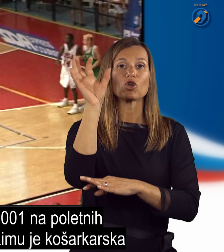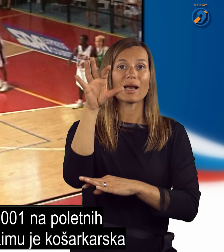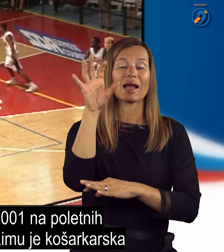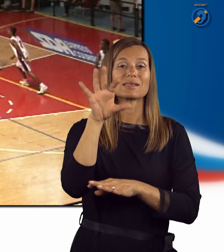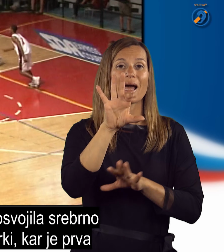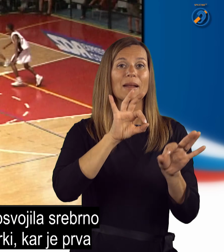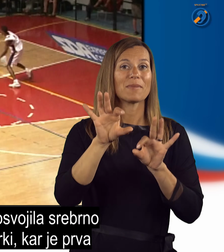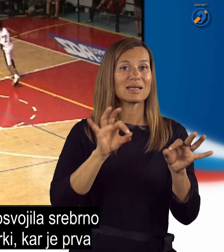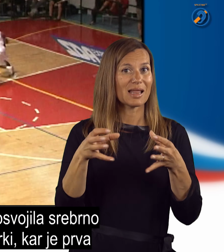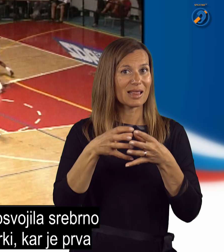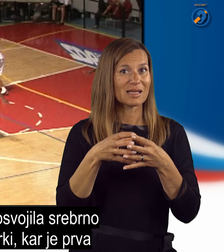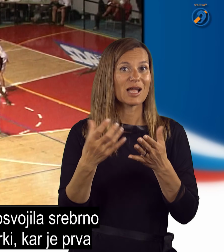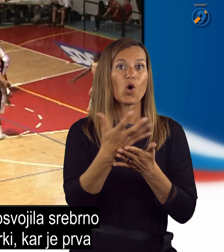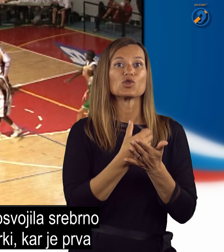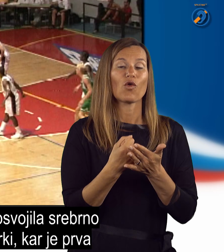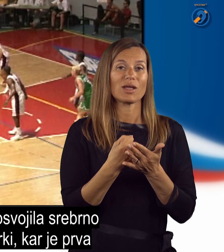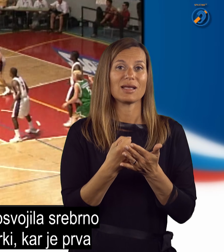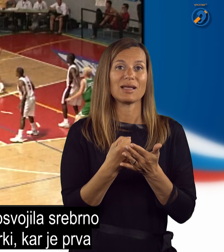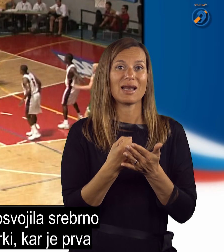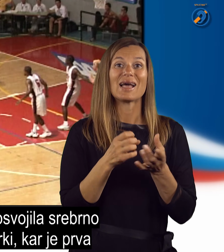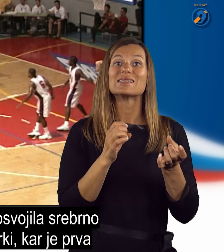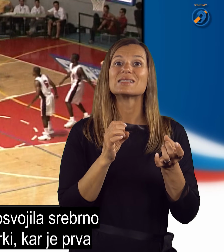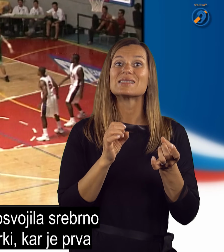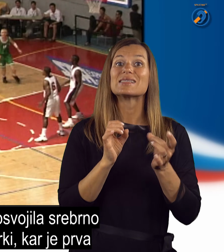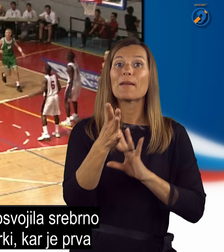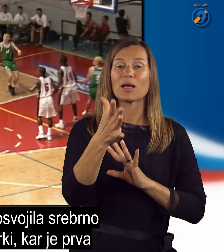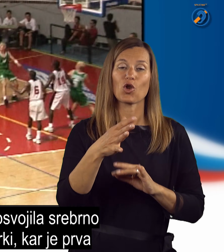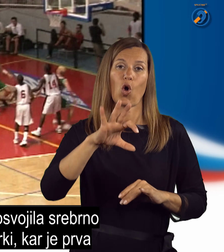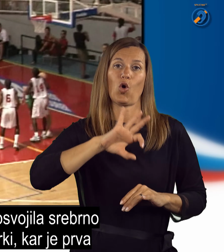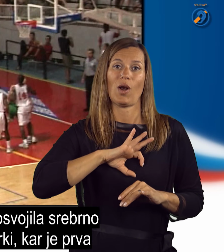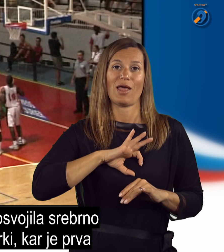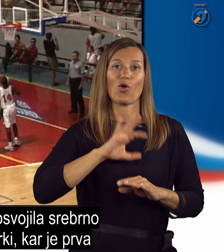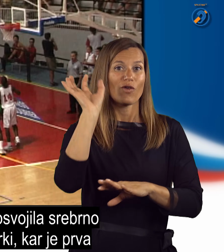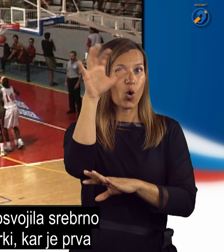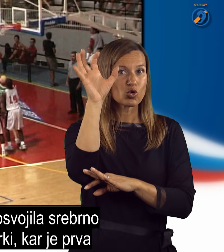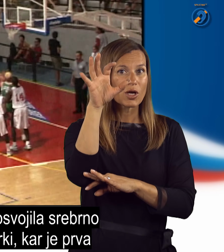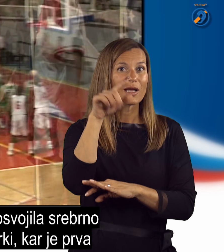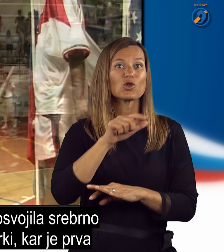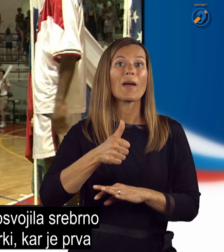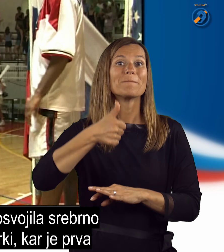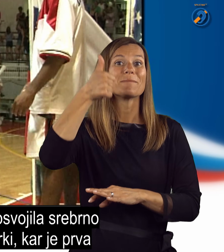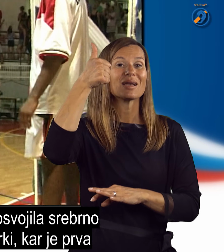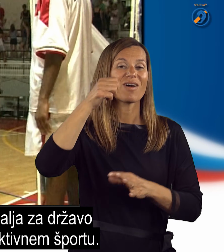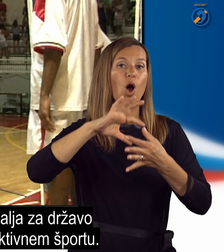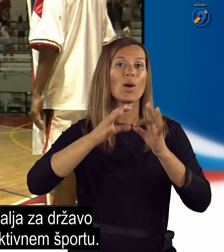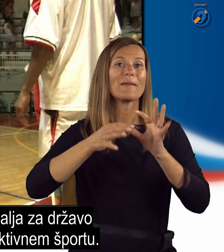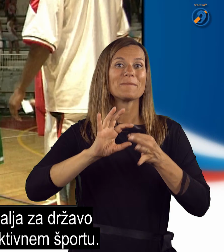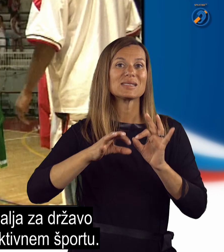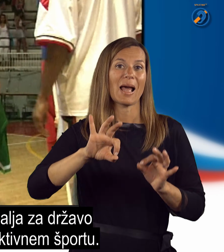je košarkarska reprezentanca osvojila srebrno kolajno v košarki, kar je